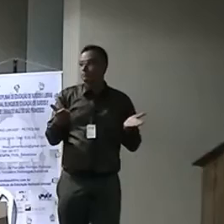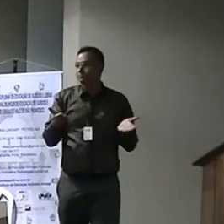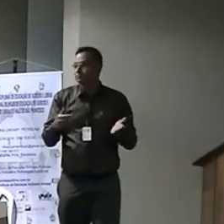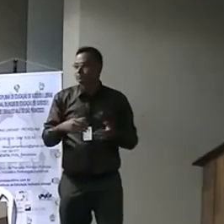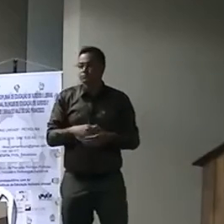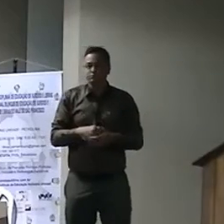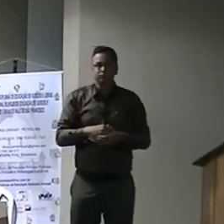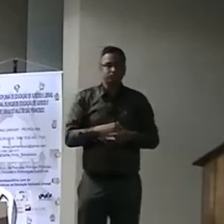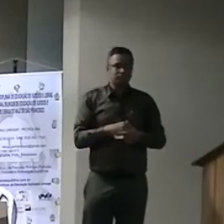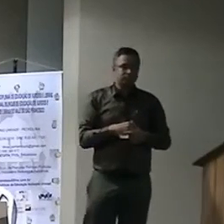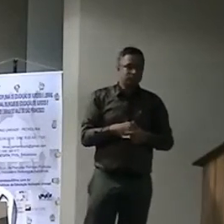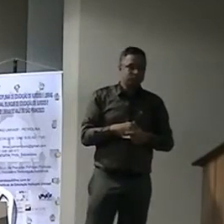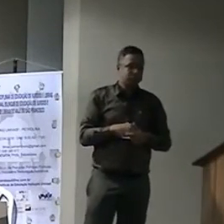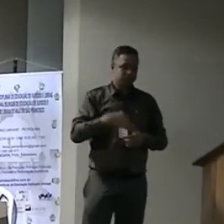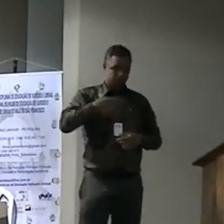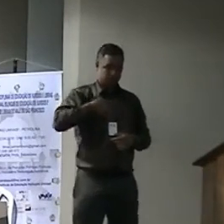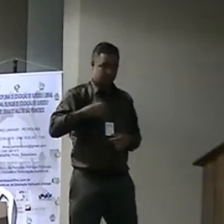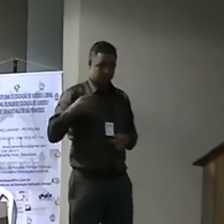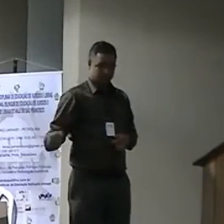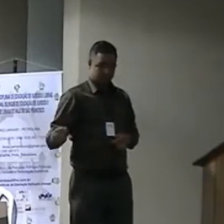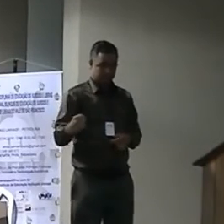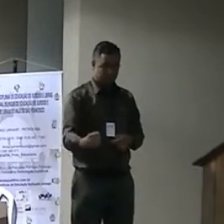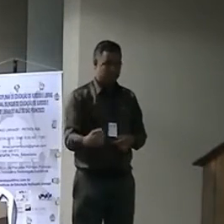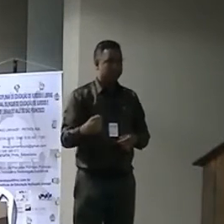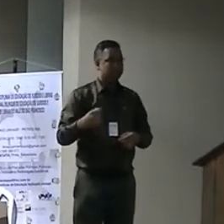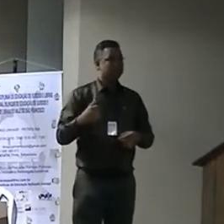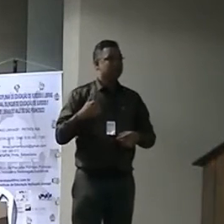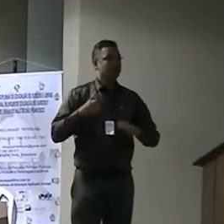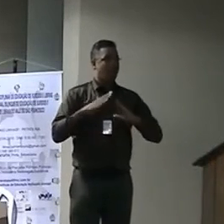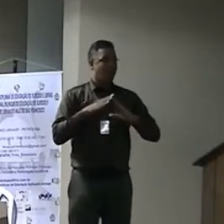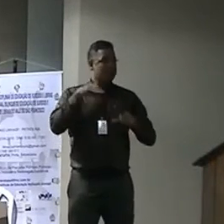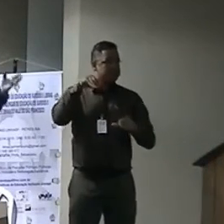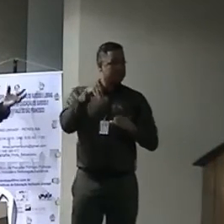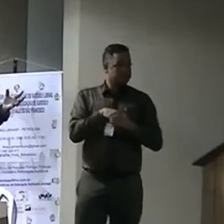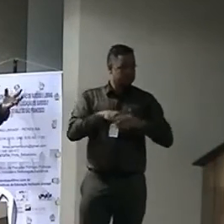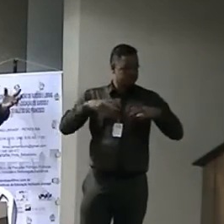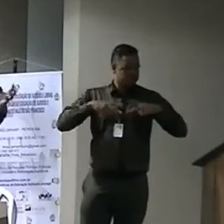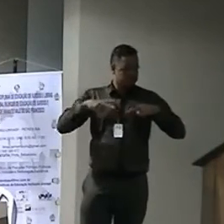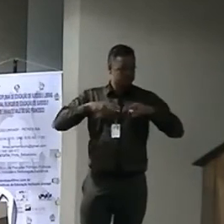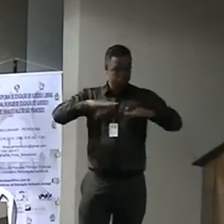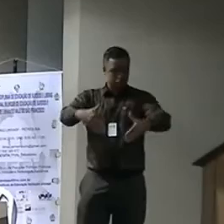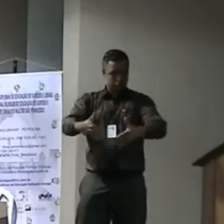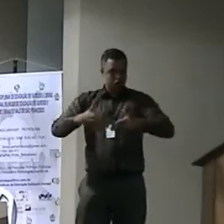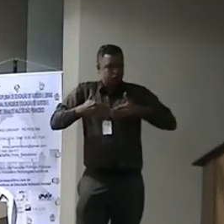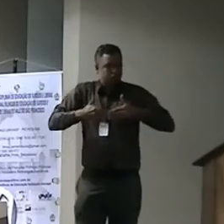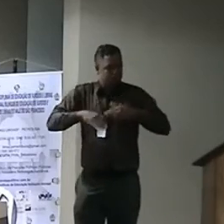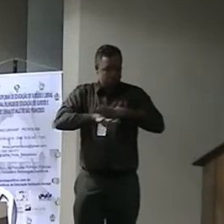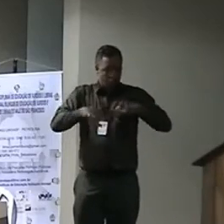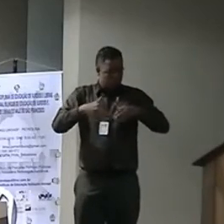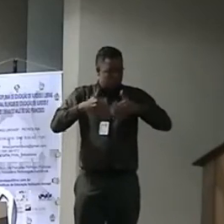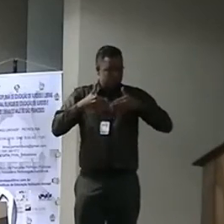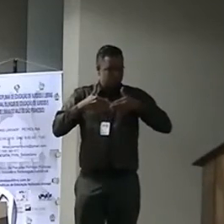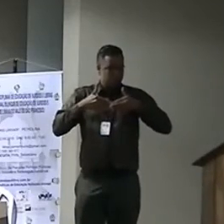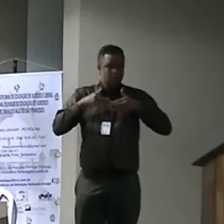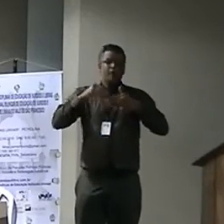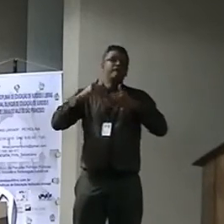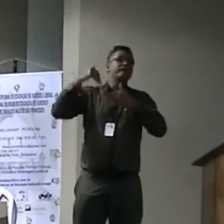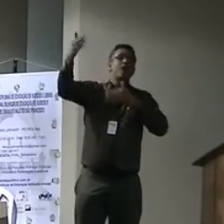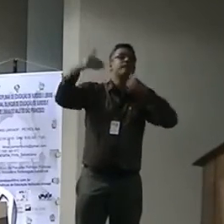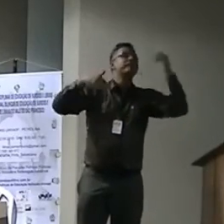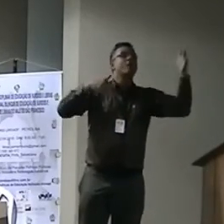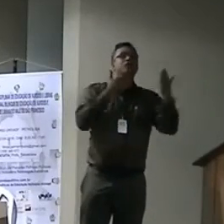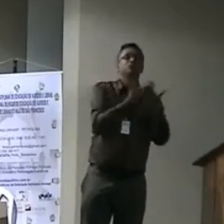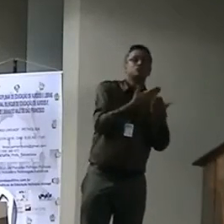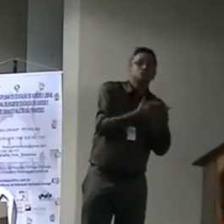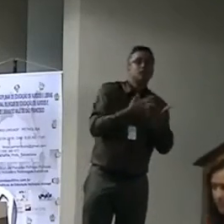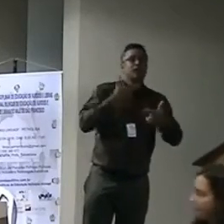Então você não pode criar um filho para ficar dentro de casa, você vai criar um filho para o mundo, né? A comunicação, ele vai precisar estudar, vai